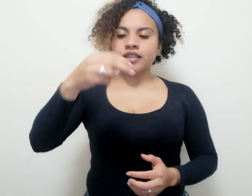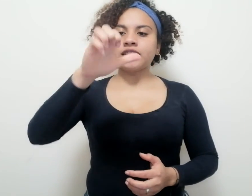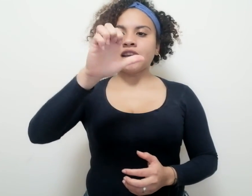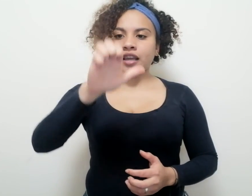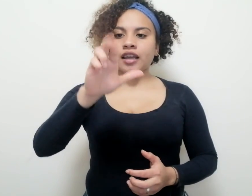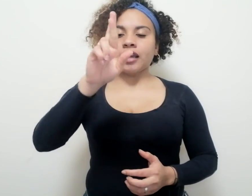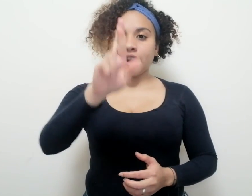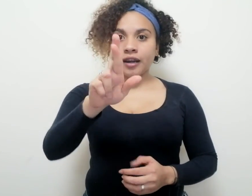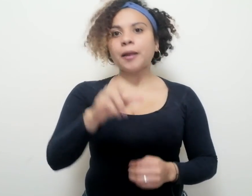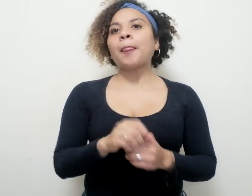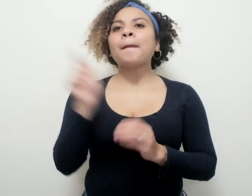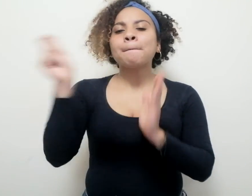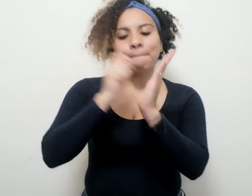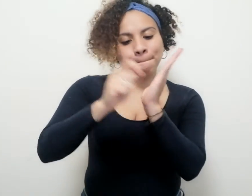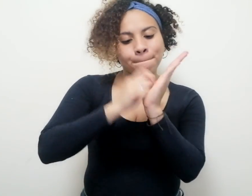Gunter escribió en